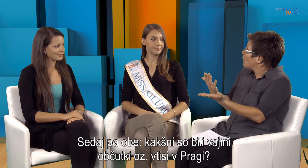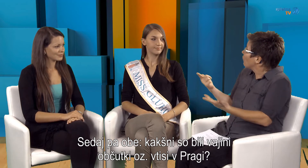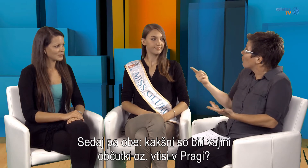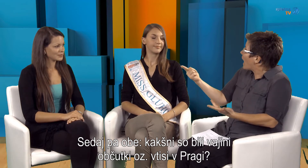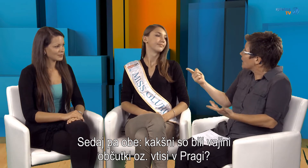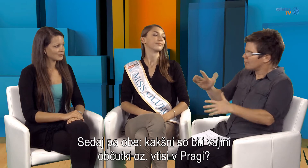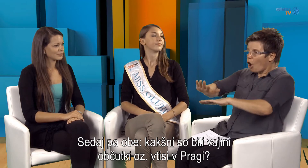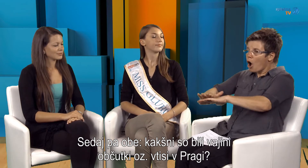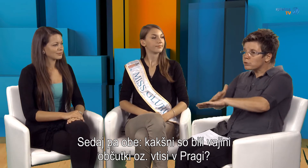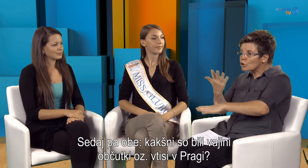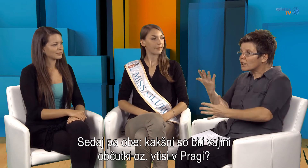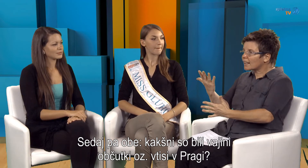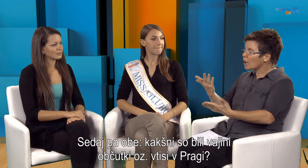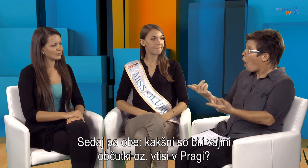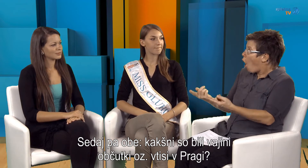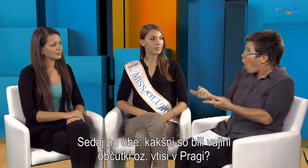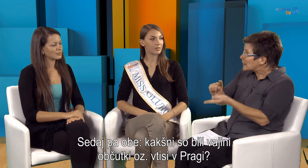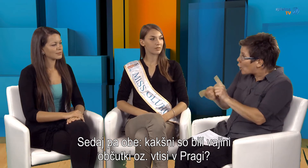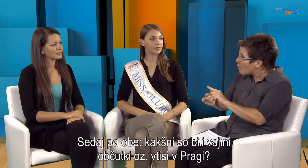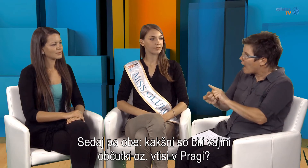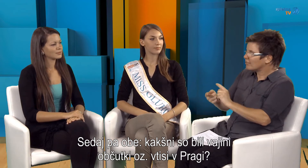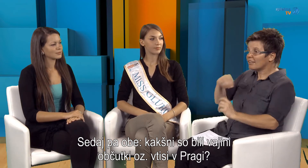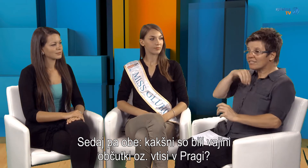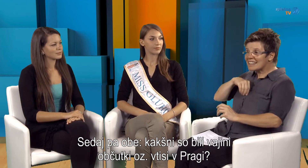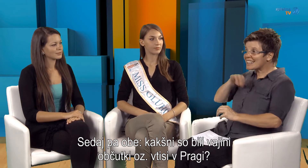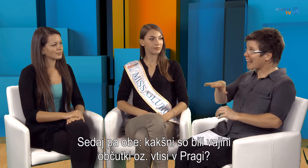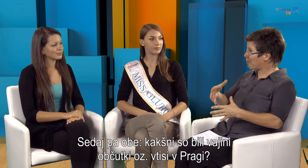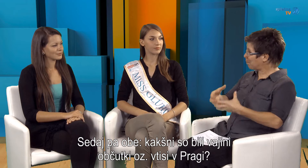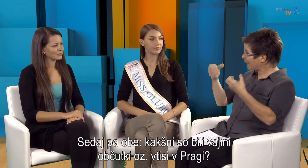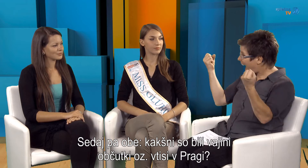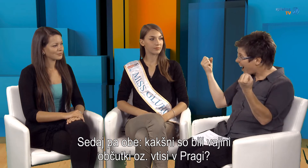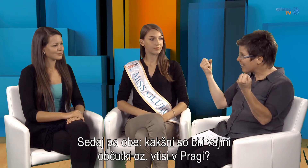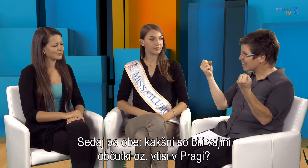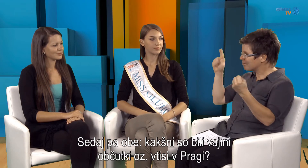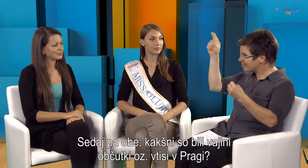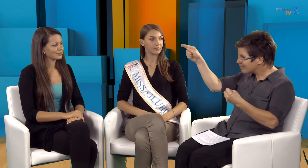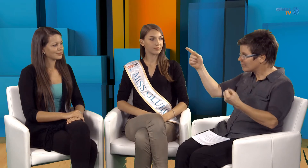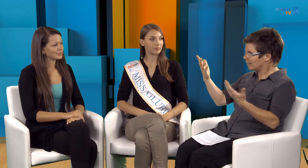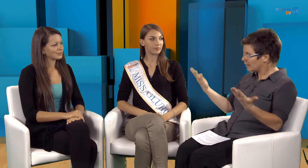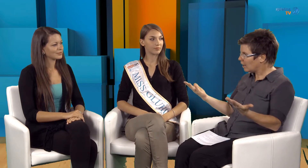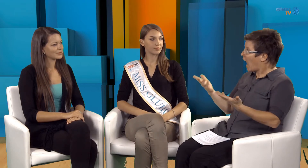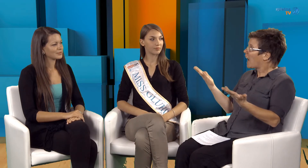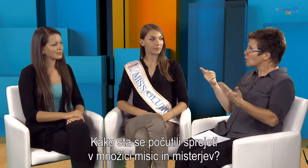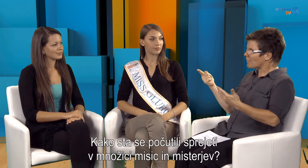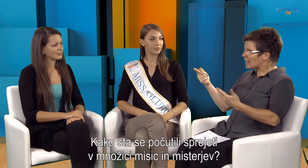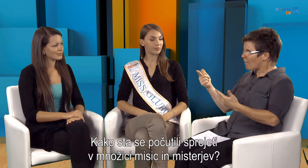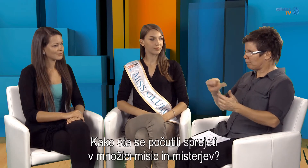pili, vedi, aptutki, oj, Roma, ti si da pragi. Kako ta bidba,